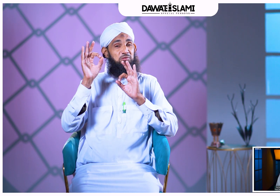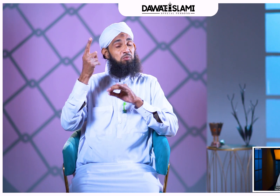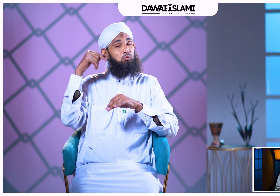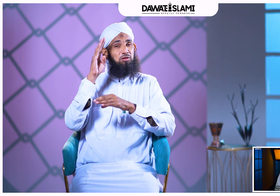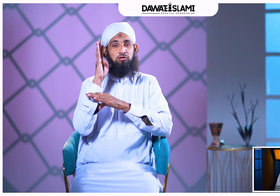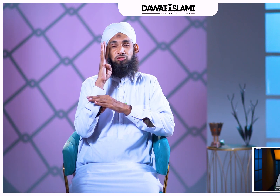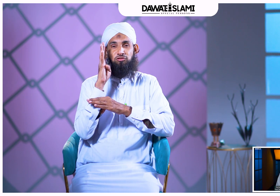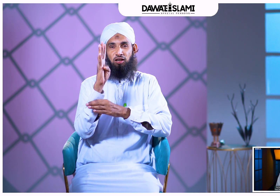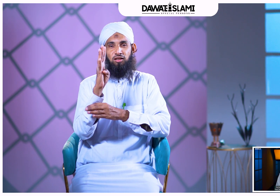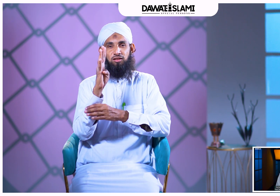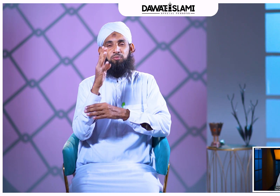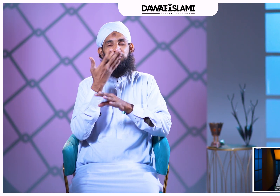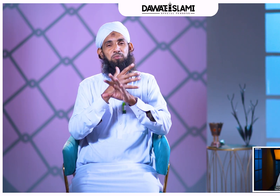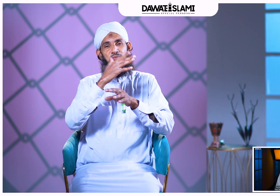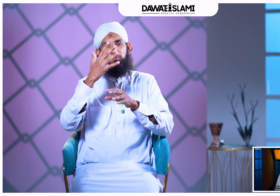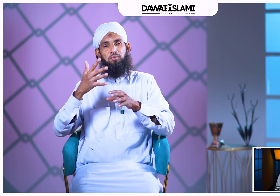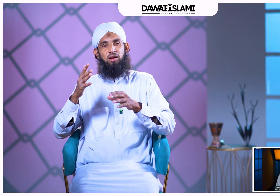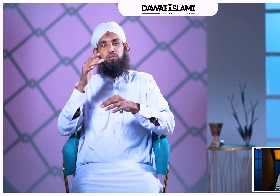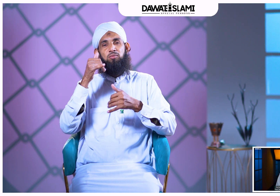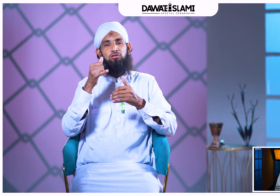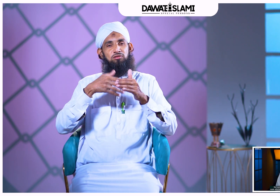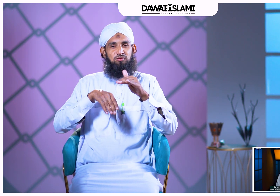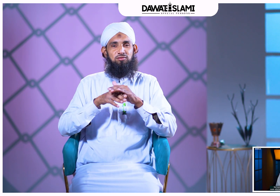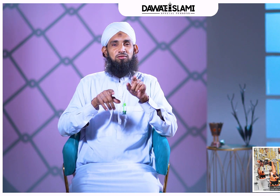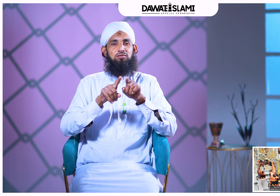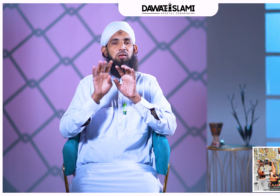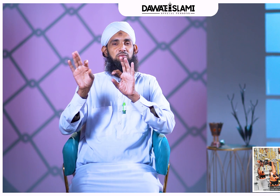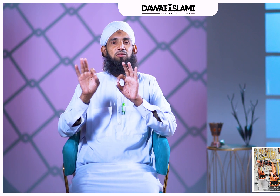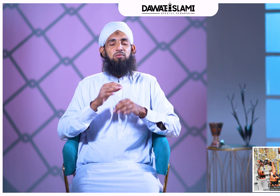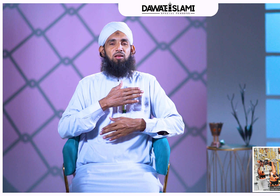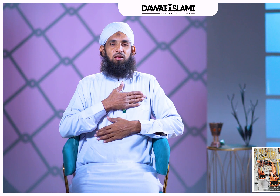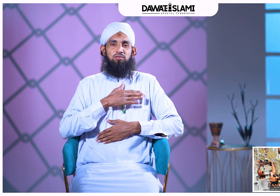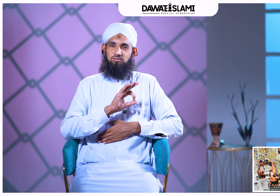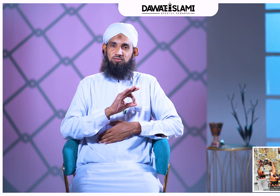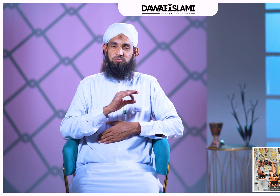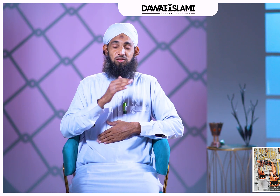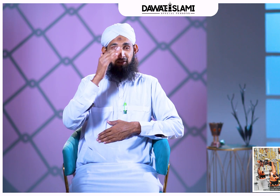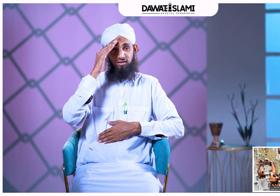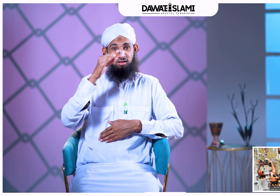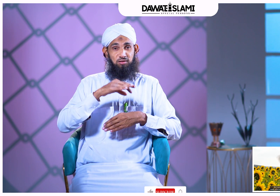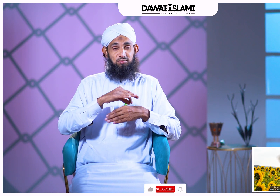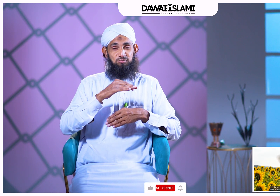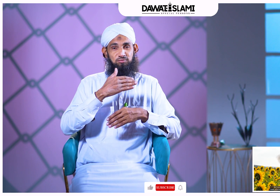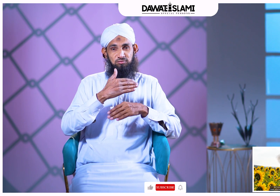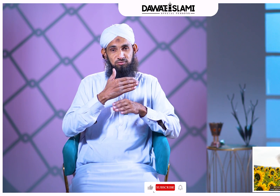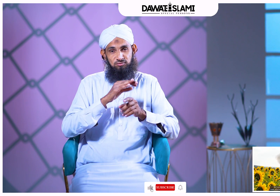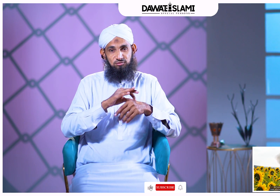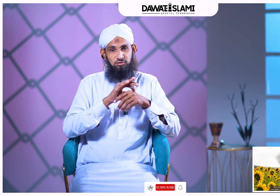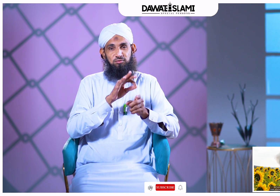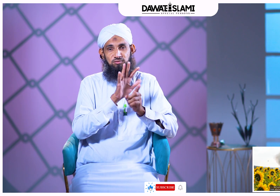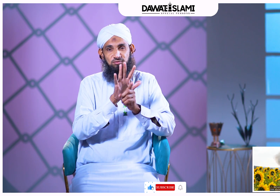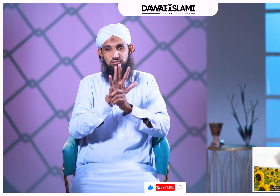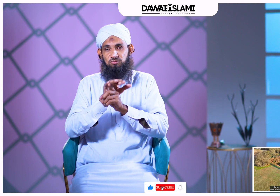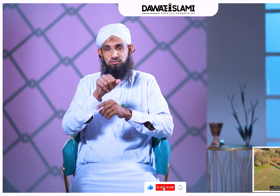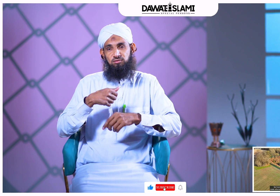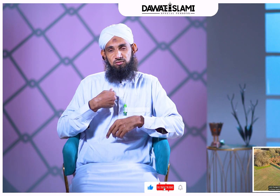اور پہاڑوں میں جانوروں کی طرح زندگی گزار رہے ہوتے، لیکن انسان نے اصلاح کے عمل کو جاری رکھا، زندگی کے ہر شعبے میں اصلاح کی